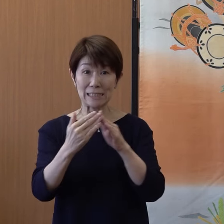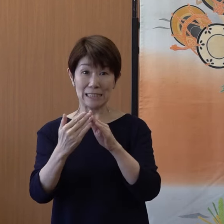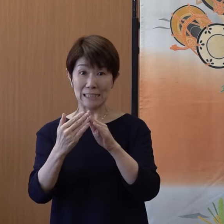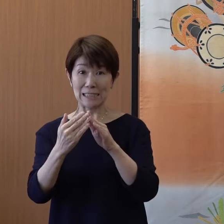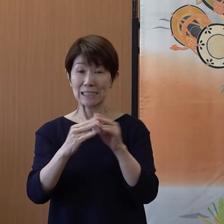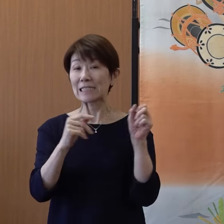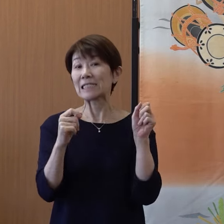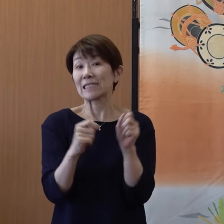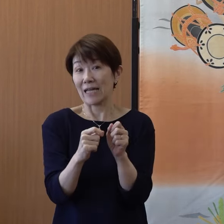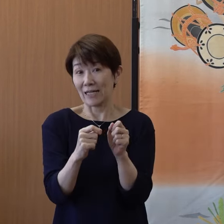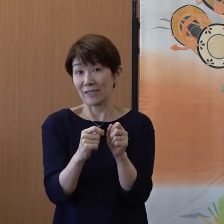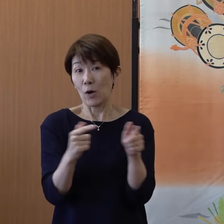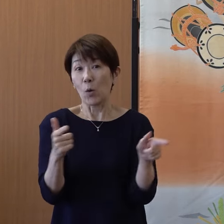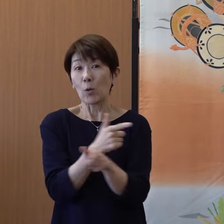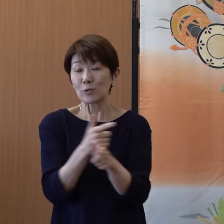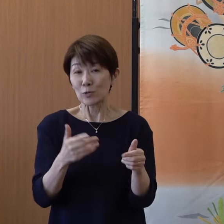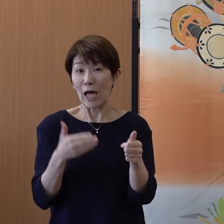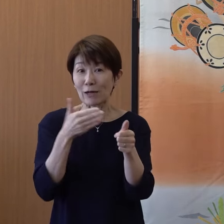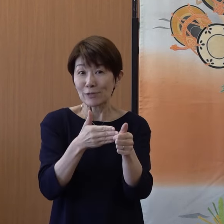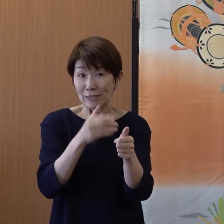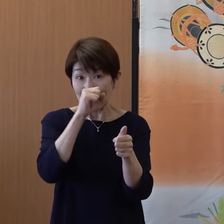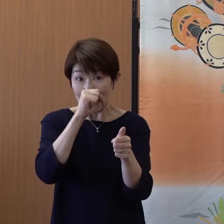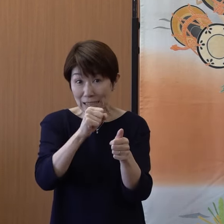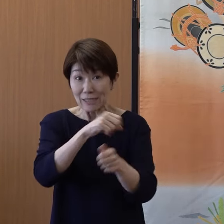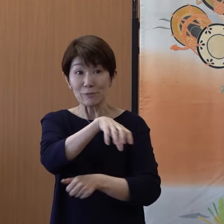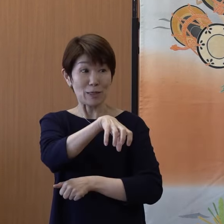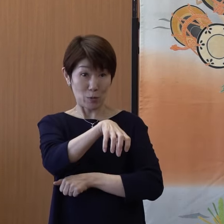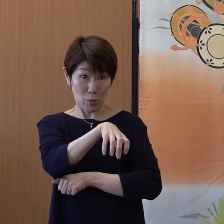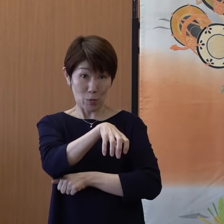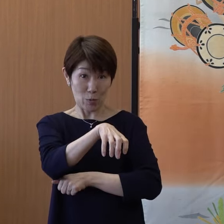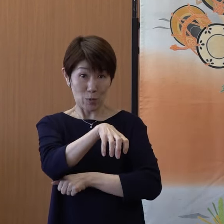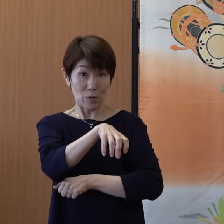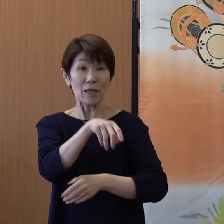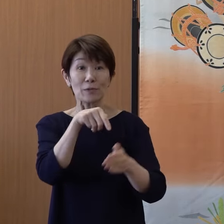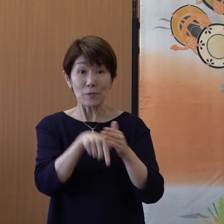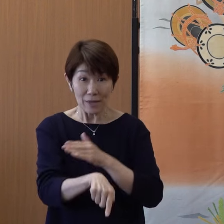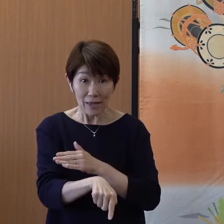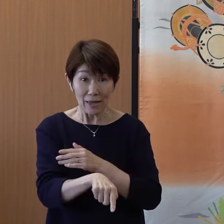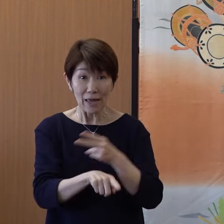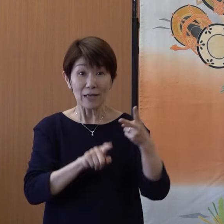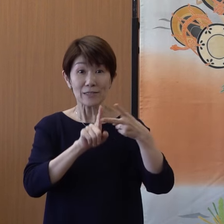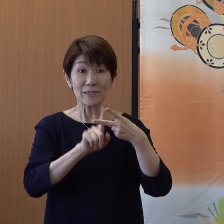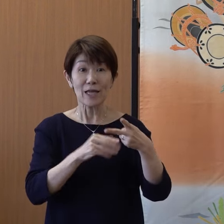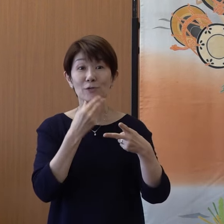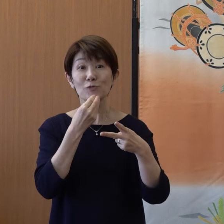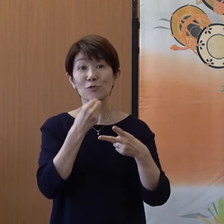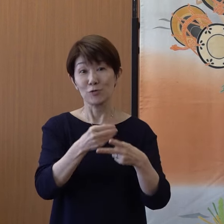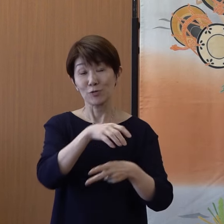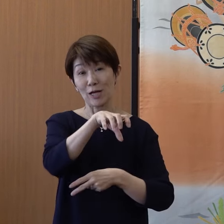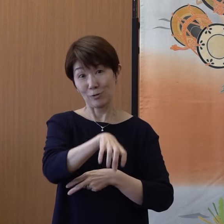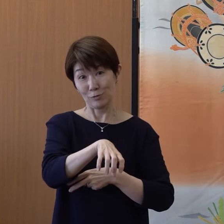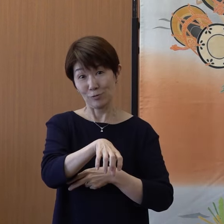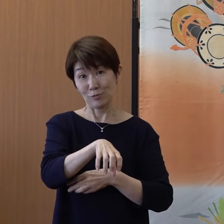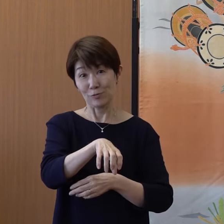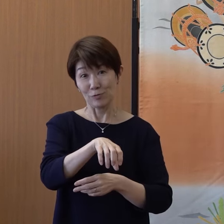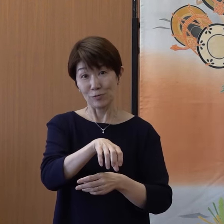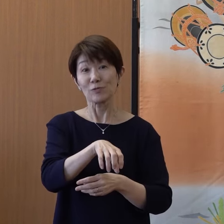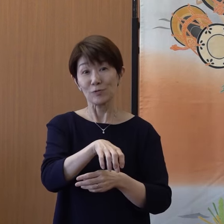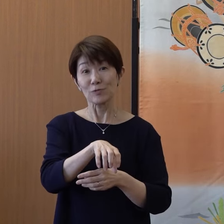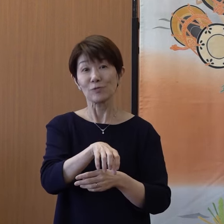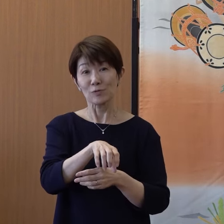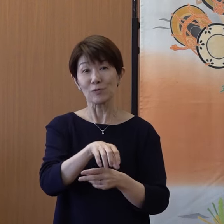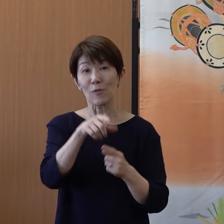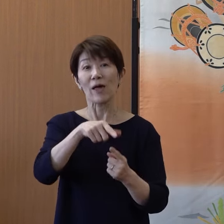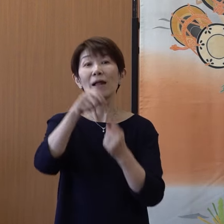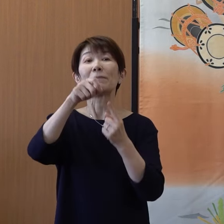交通アクセスの良い場所ということで宇多津山の千字閣の方に、この2カ所に、選定させてい